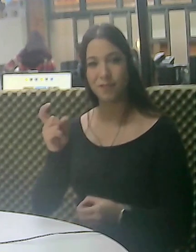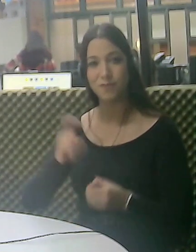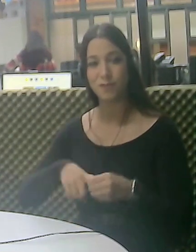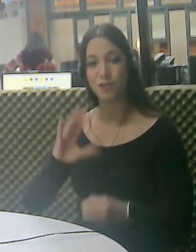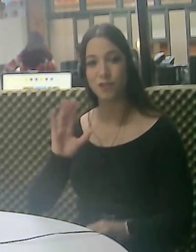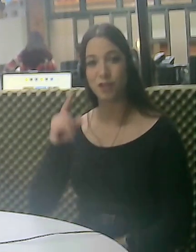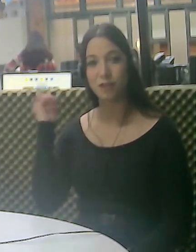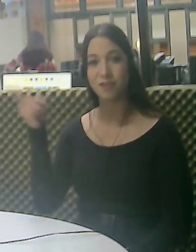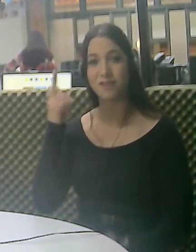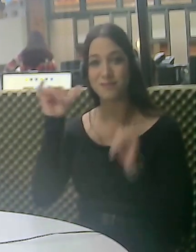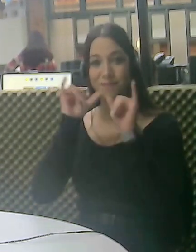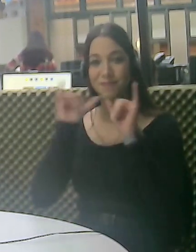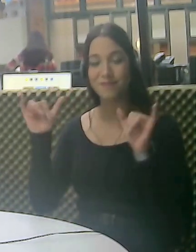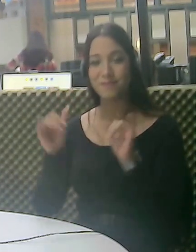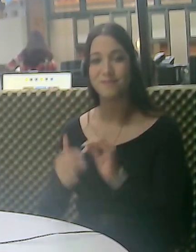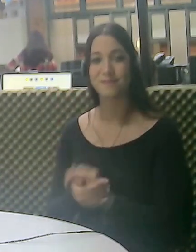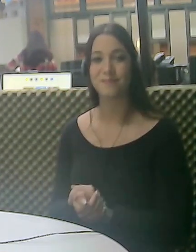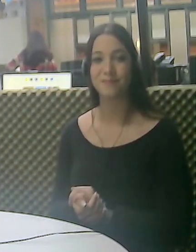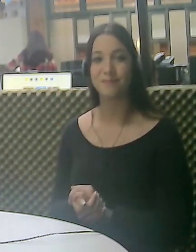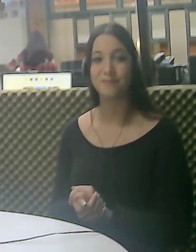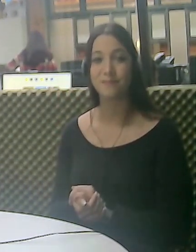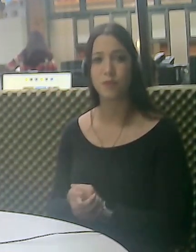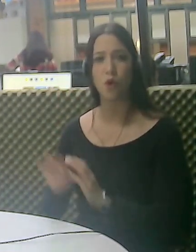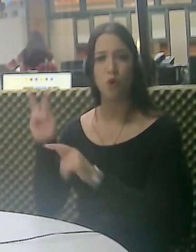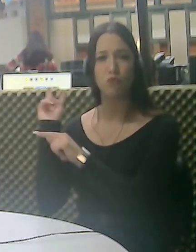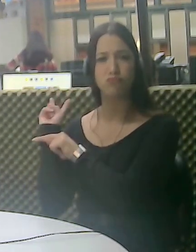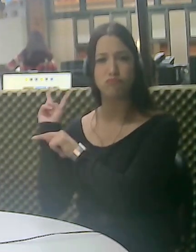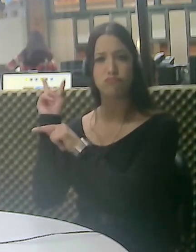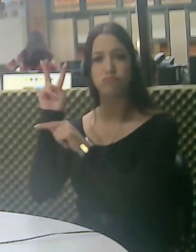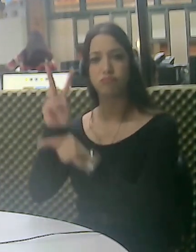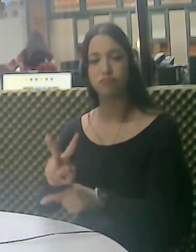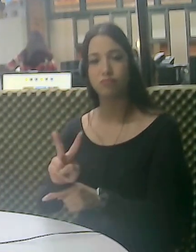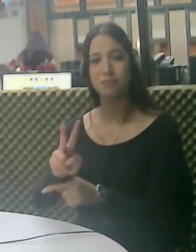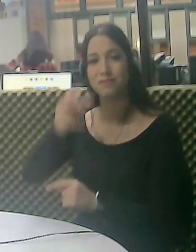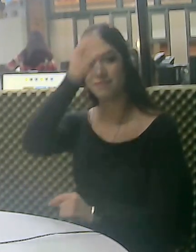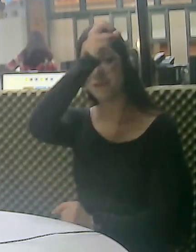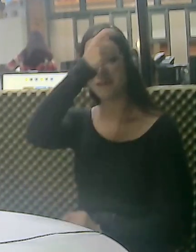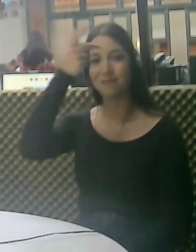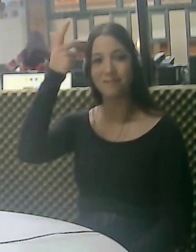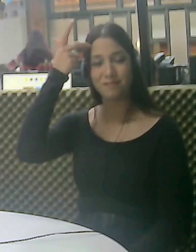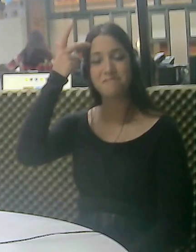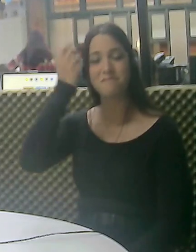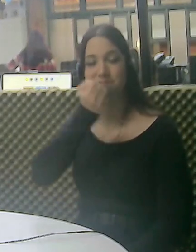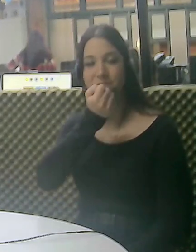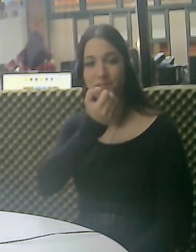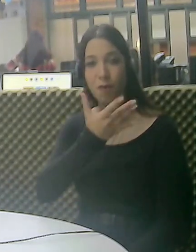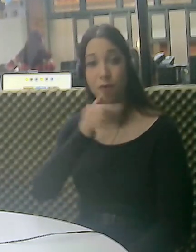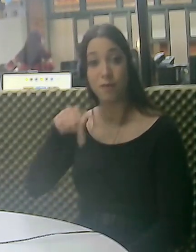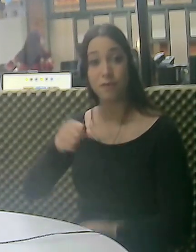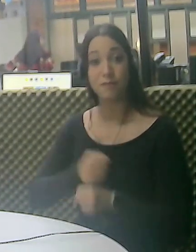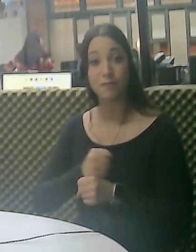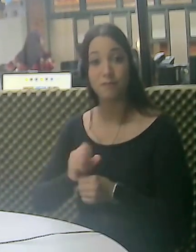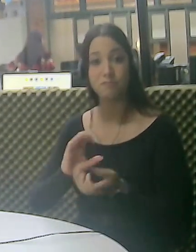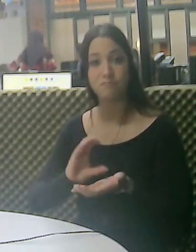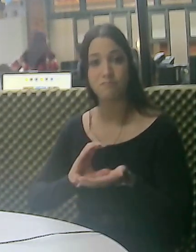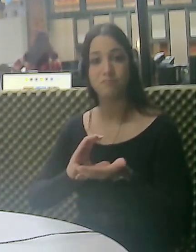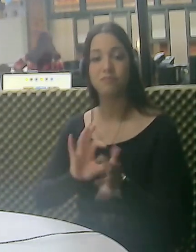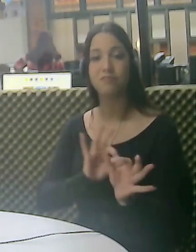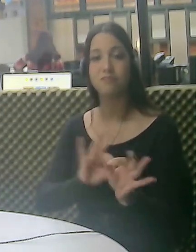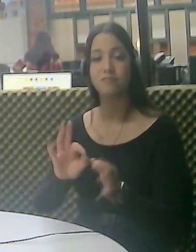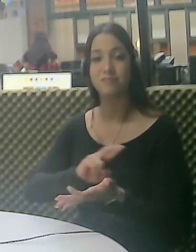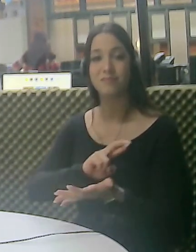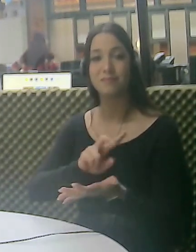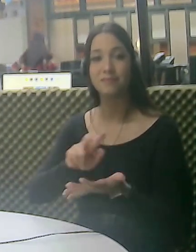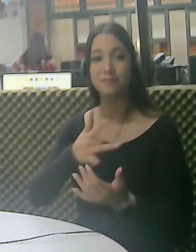voltamos com o Giro de Notícias. Cuidar sem limites, isso a Prefeitura faz bem. Nesse ano, investiu em vários projetos